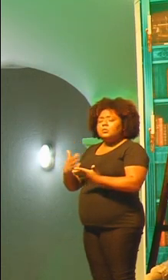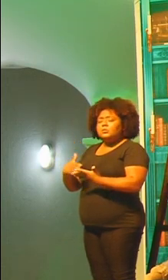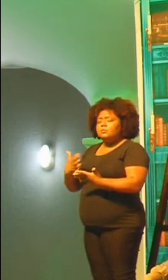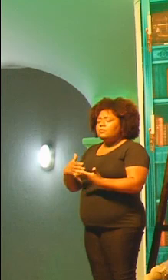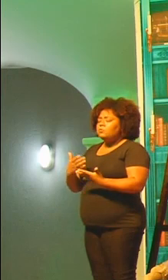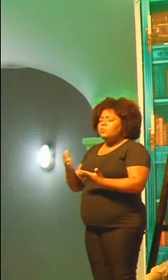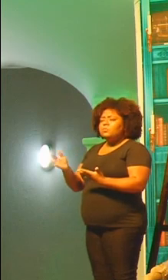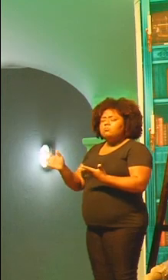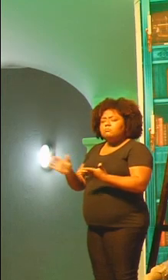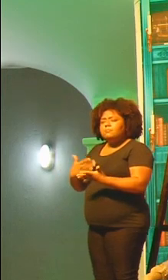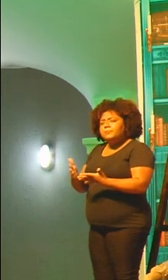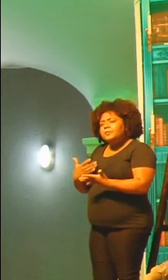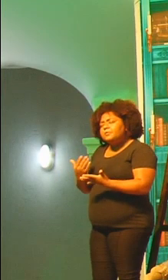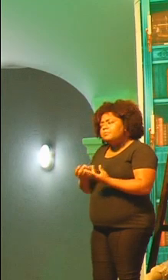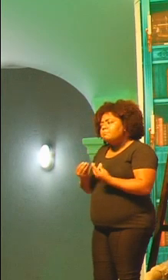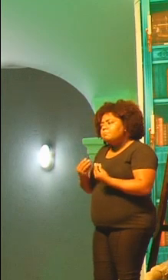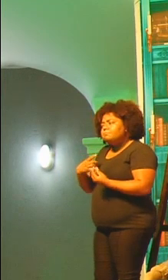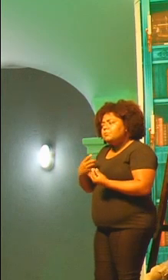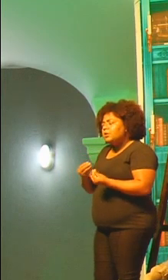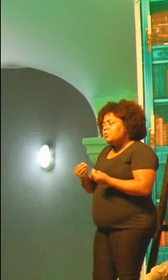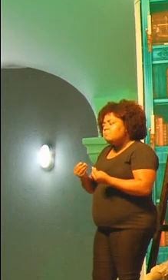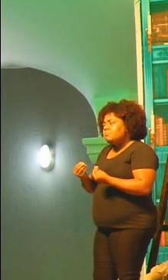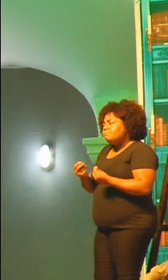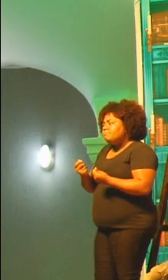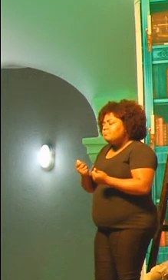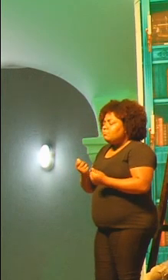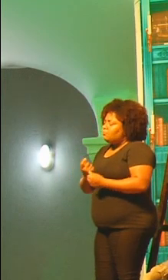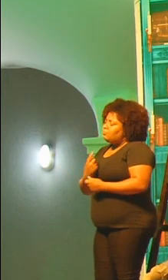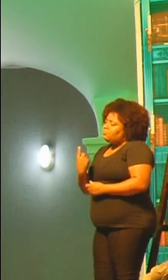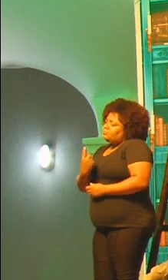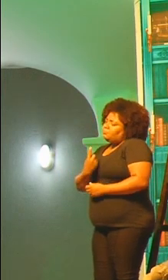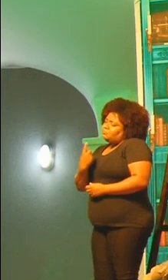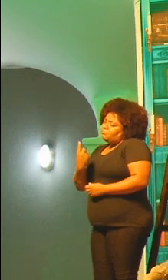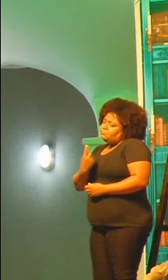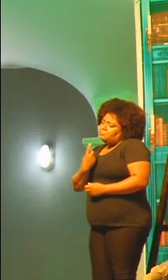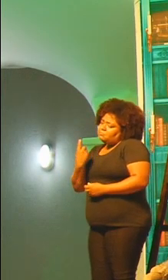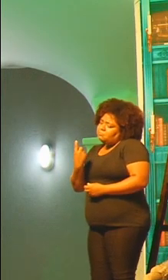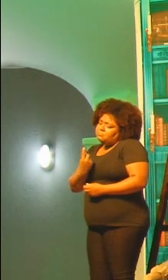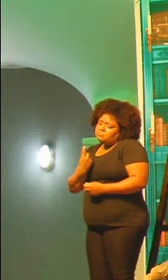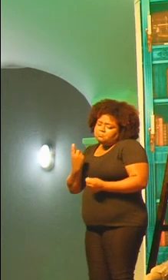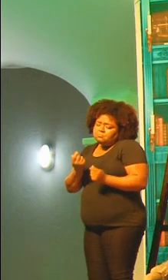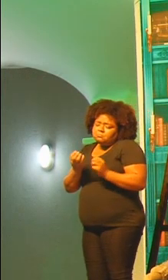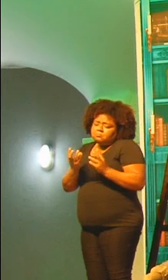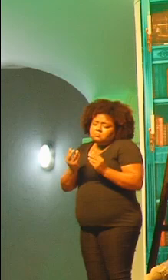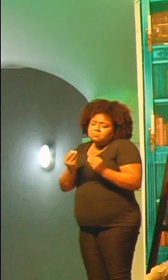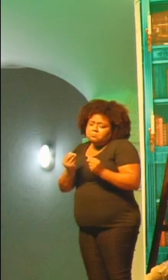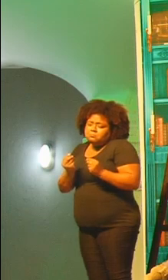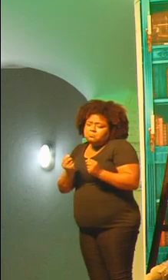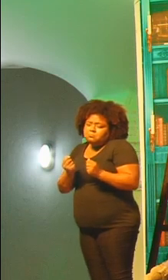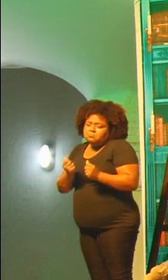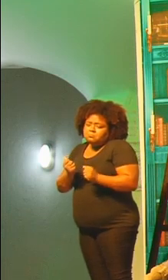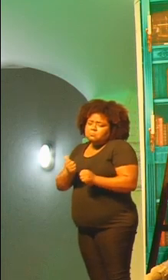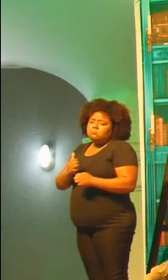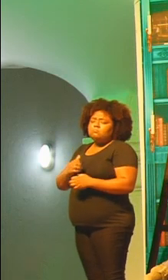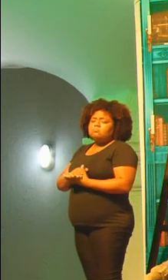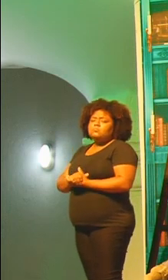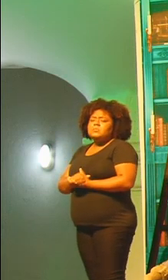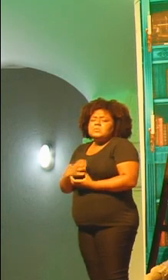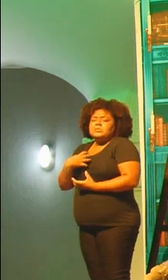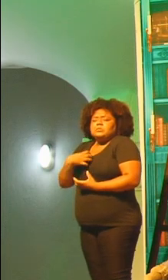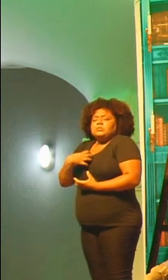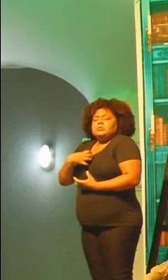que ele tem uma solidão, não é? Uma solidão, tem um sintoma, não é,